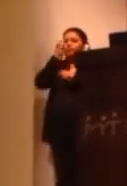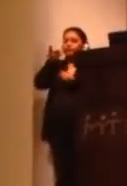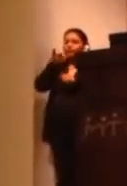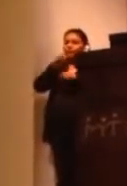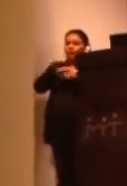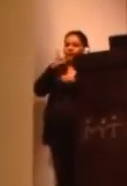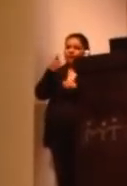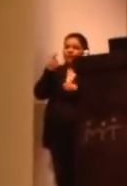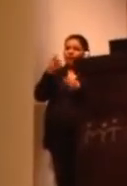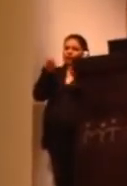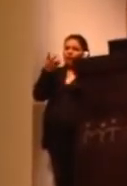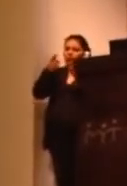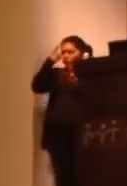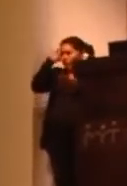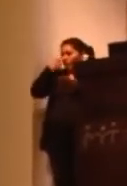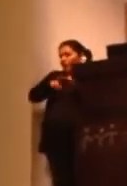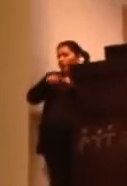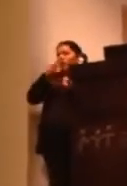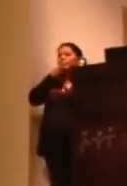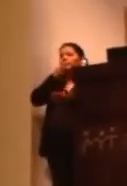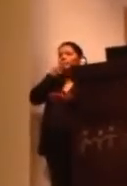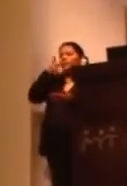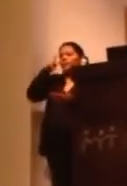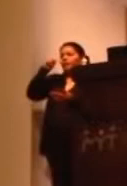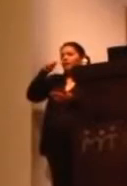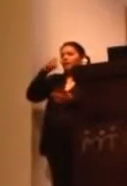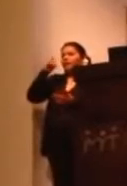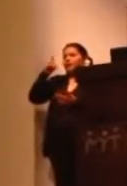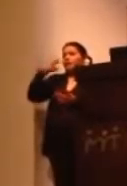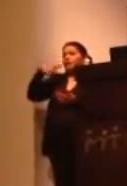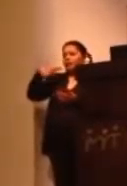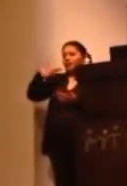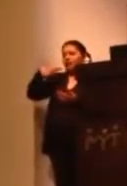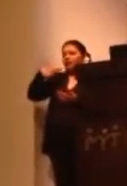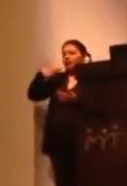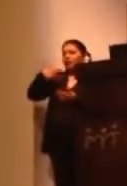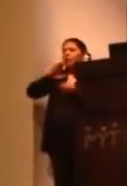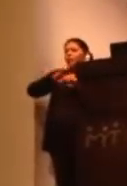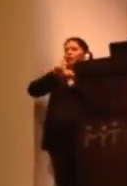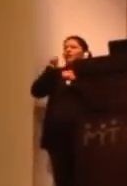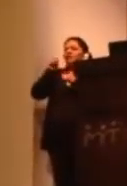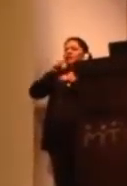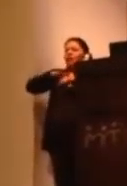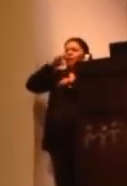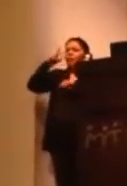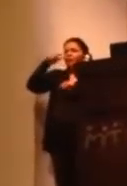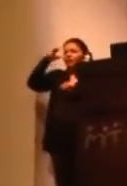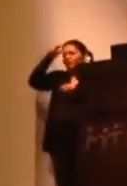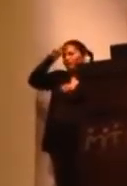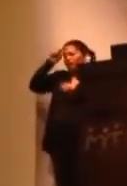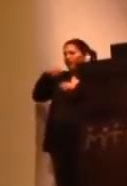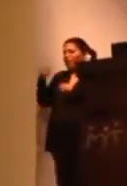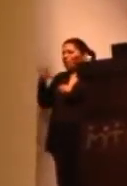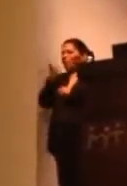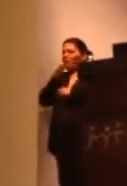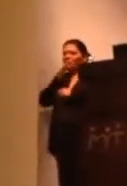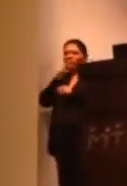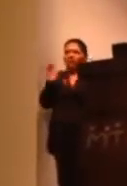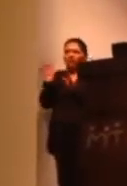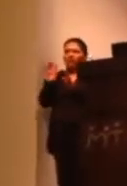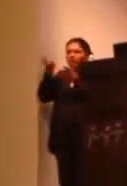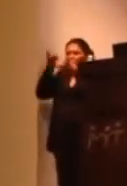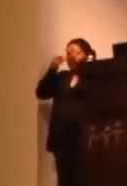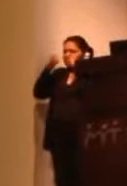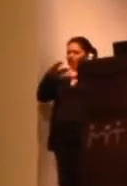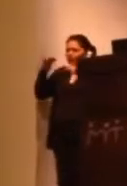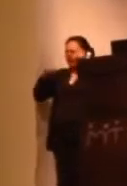qué mucho se cree que el niño con TDAH es más inteligente que el niño regular, porque